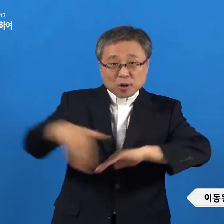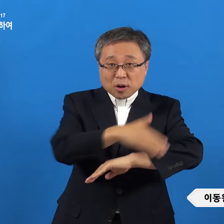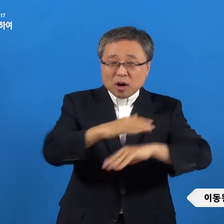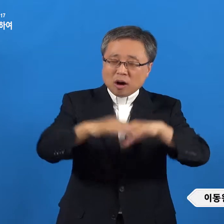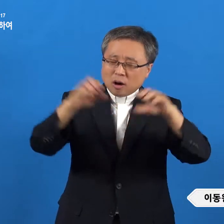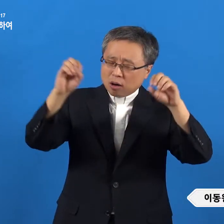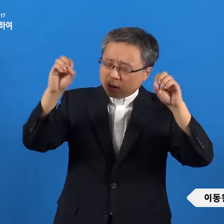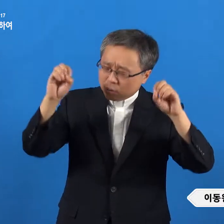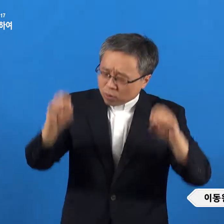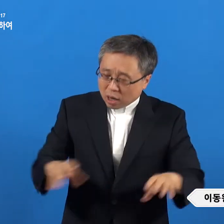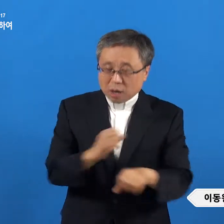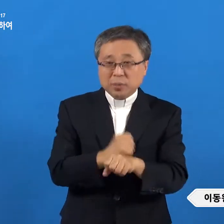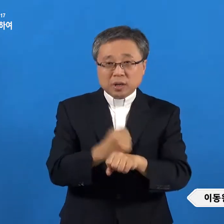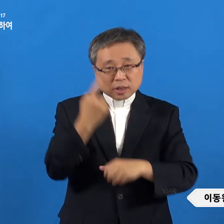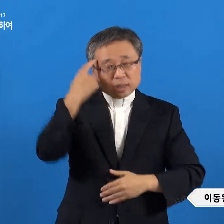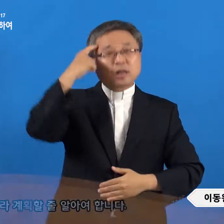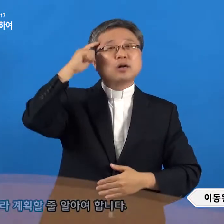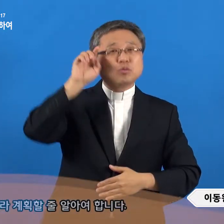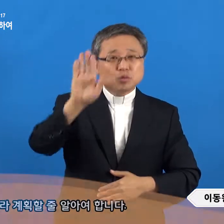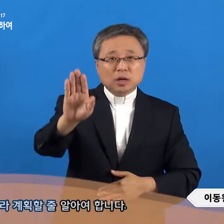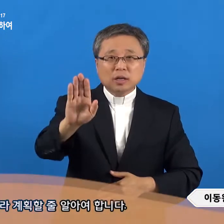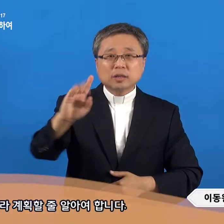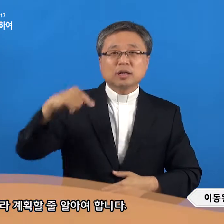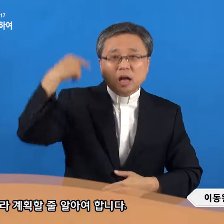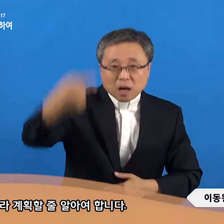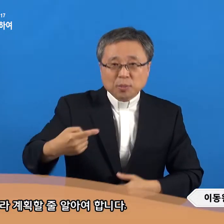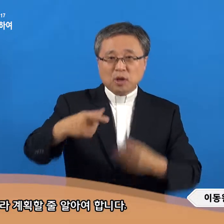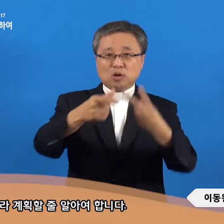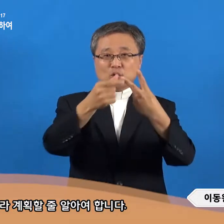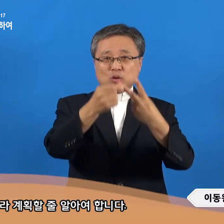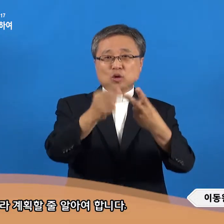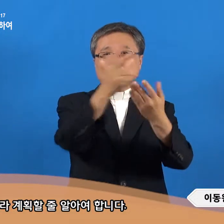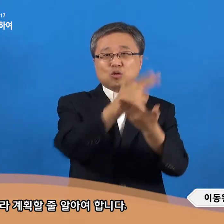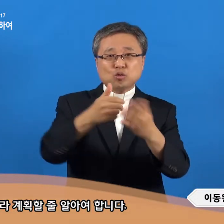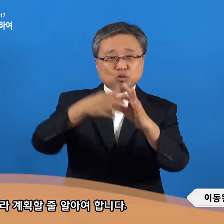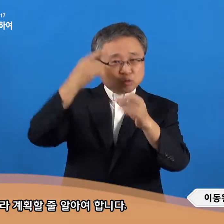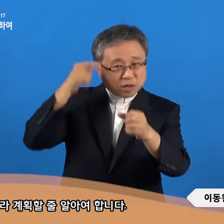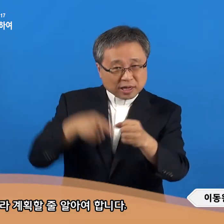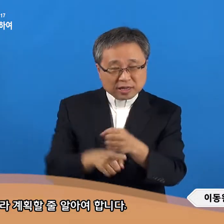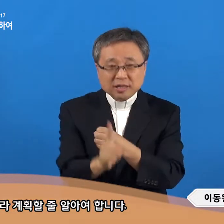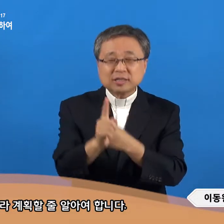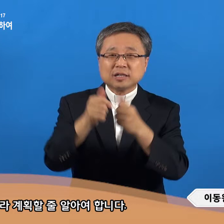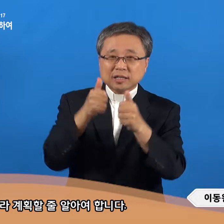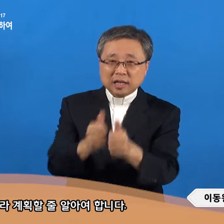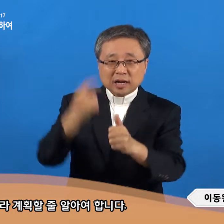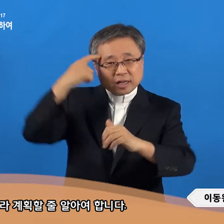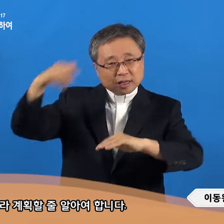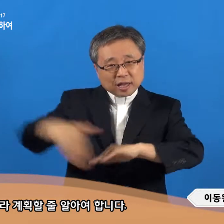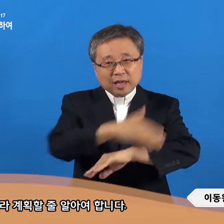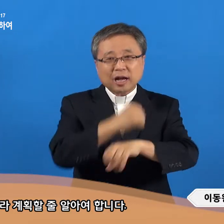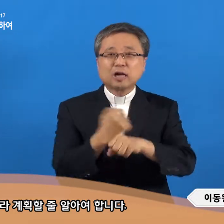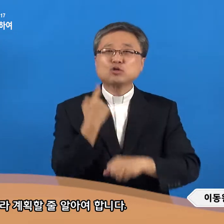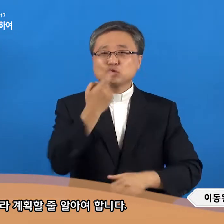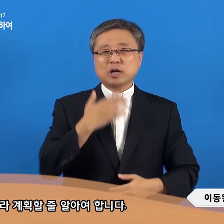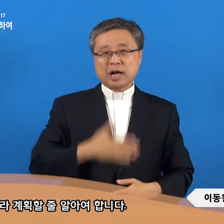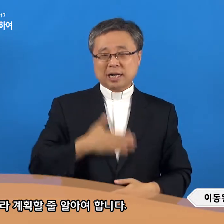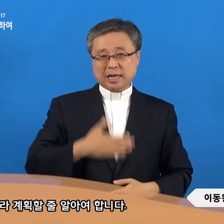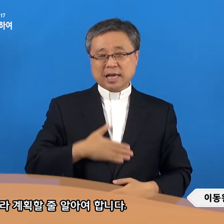허무성을 깨달은 다음에 비로소 두 번째, 우리는 주의 뜻을 따라 계획할 줄 알아야 합니다. 여러분, 인간